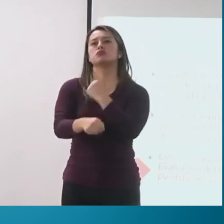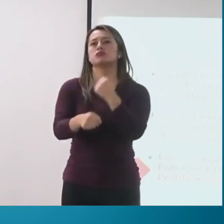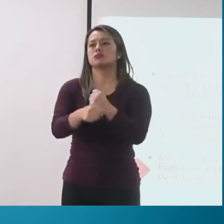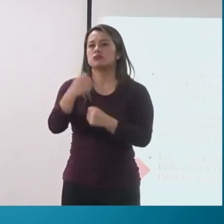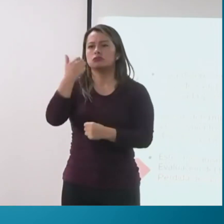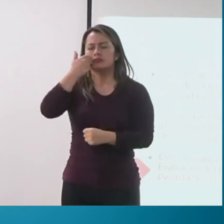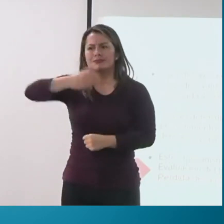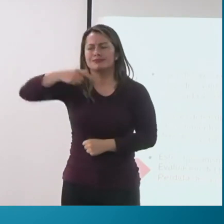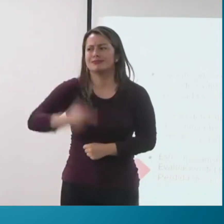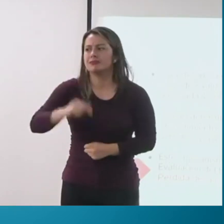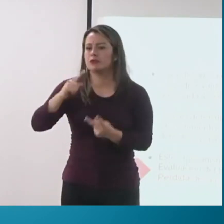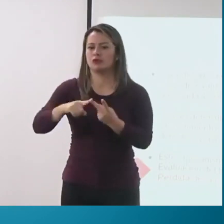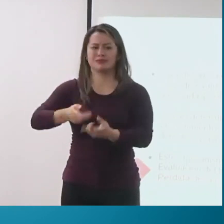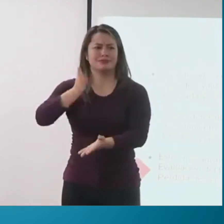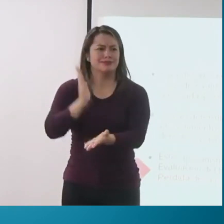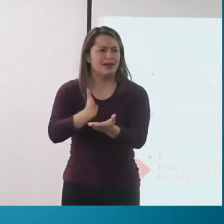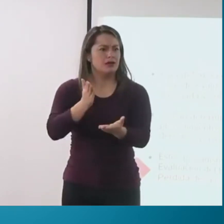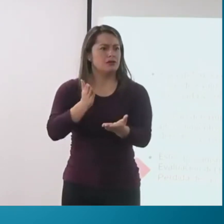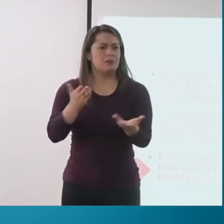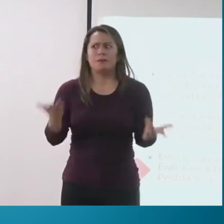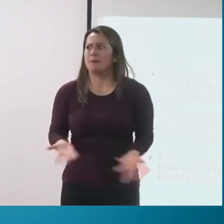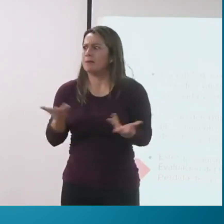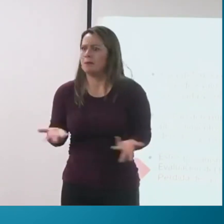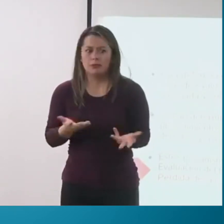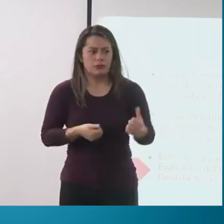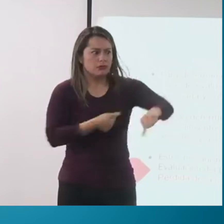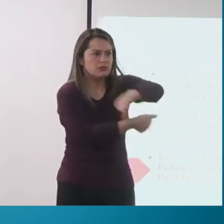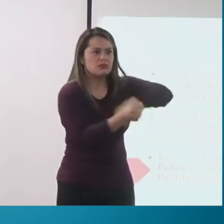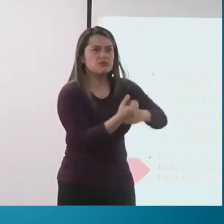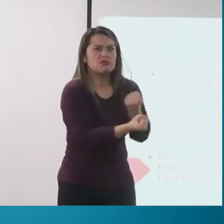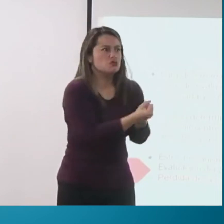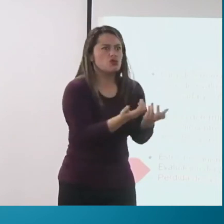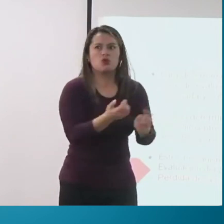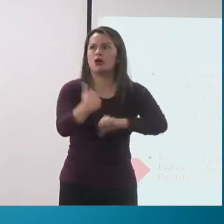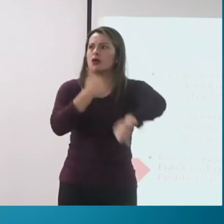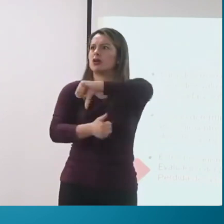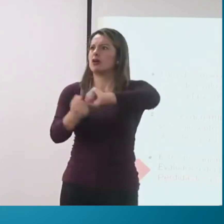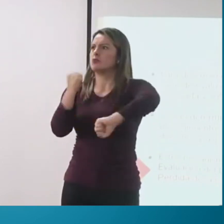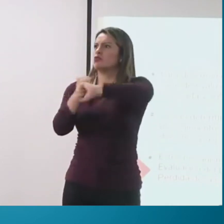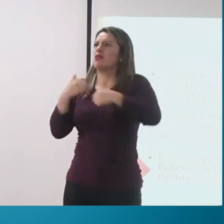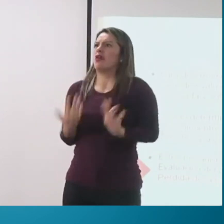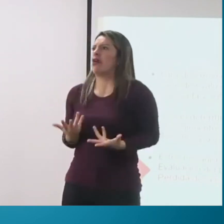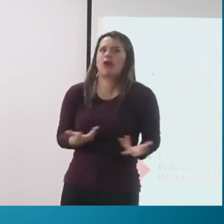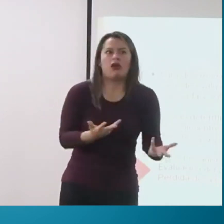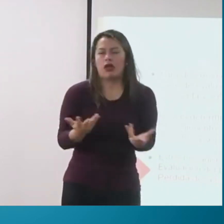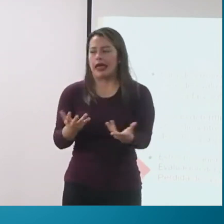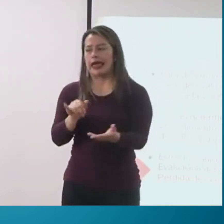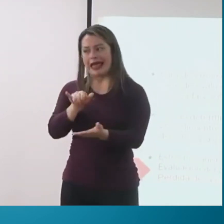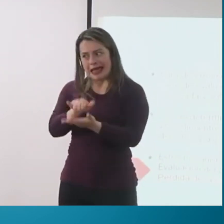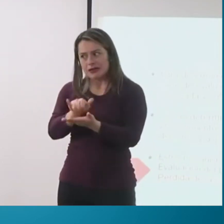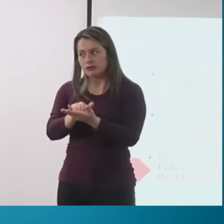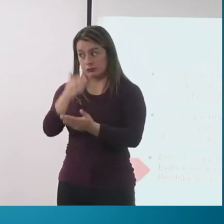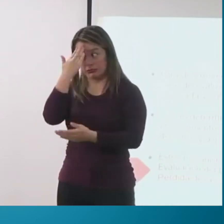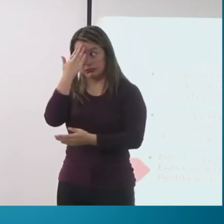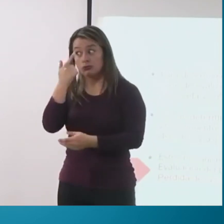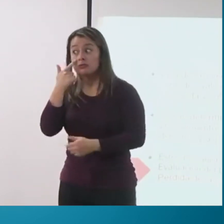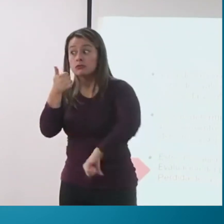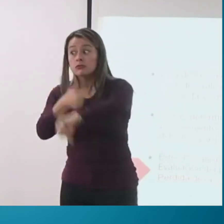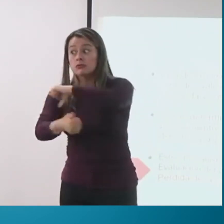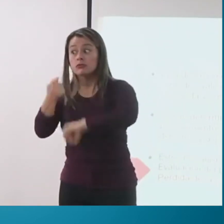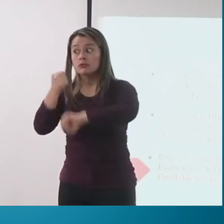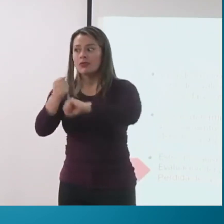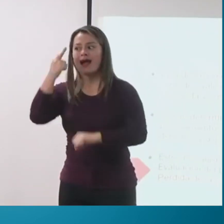enfermo, tiene que compensarse, o sea, pagarse de alguna manera. La compensación no solamente es dinero, nosotros